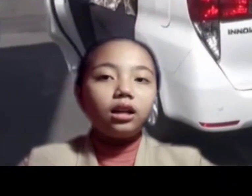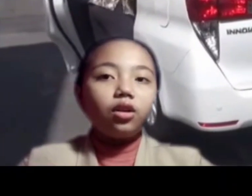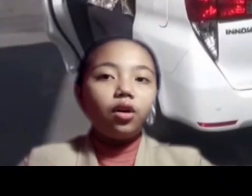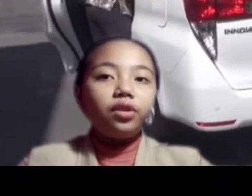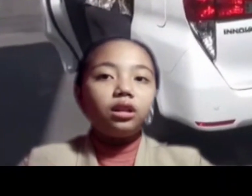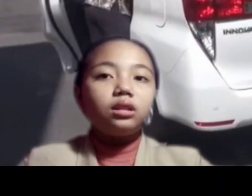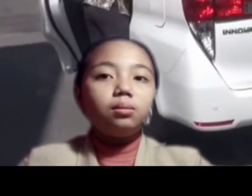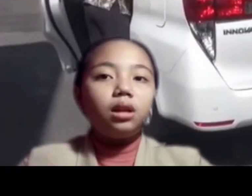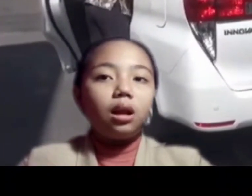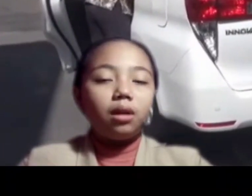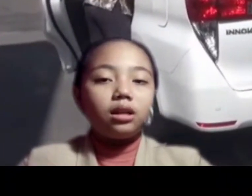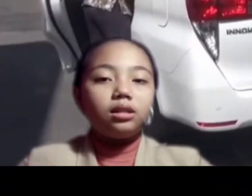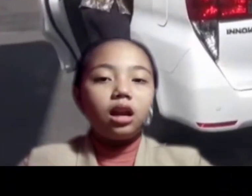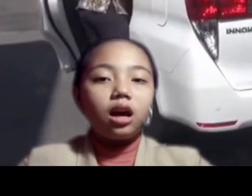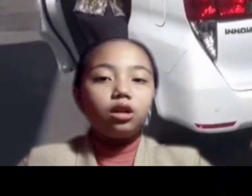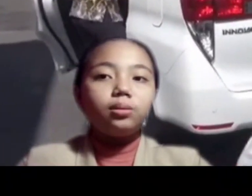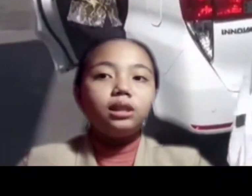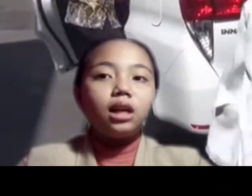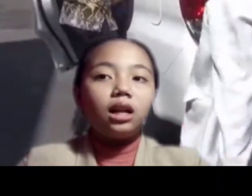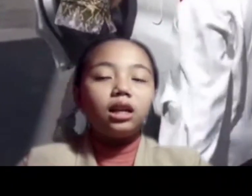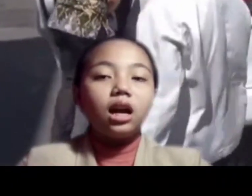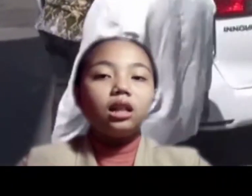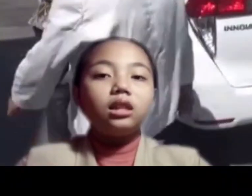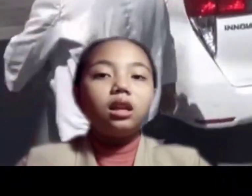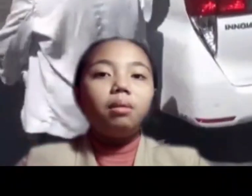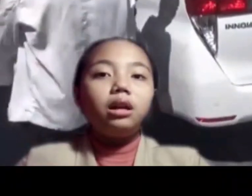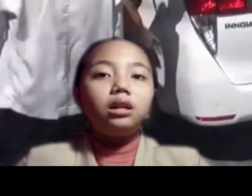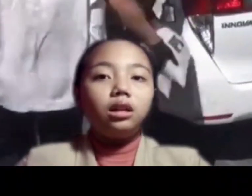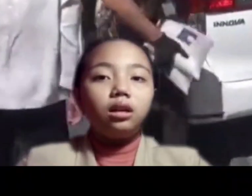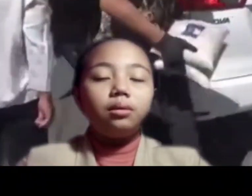terjangkit COVID-19 dan harus menjalani karantina mandiri.